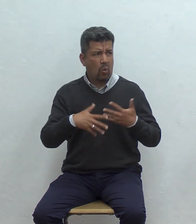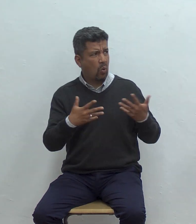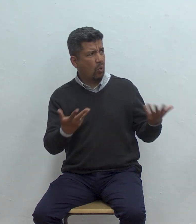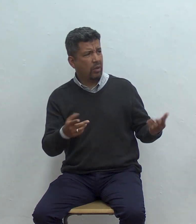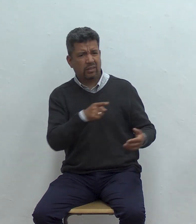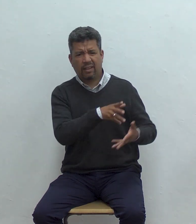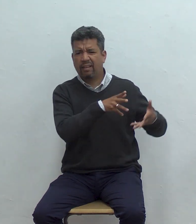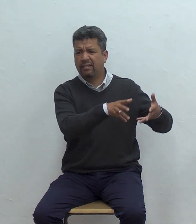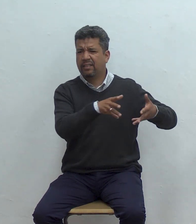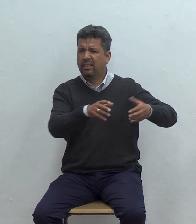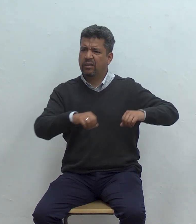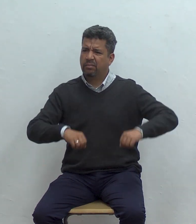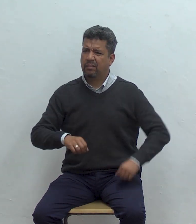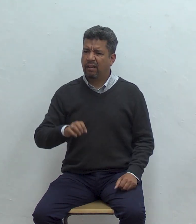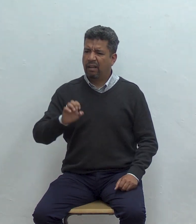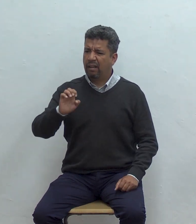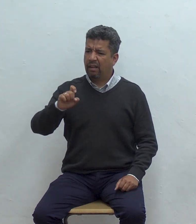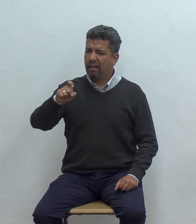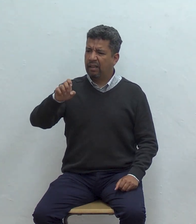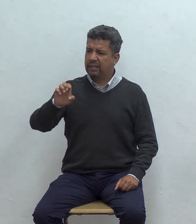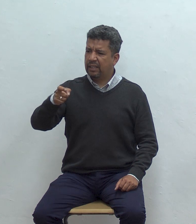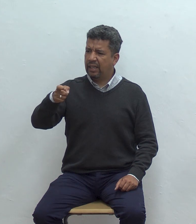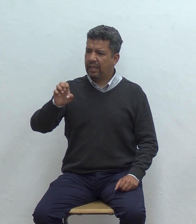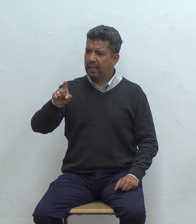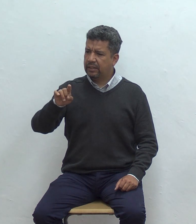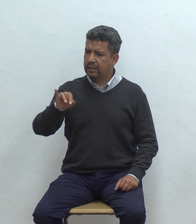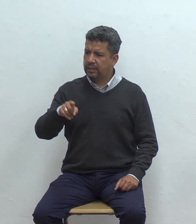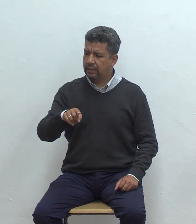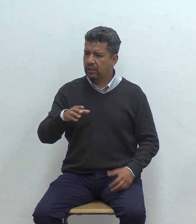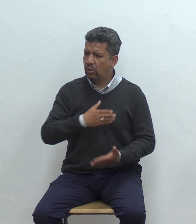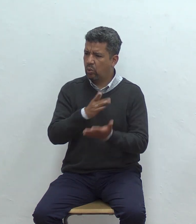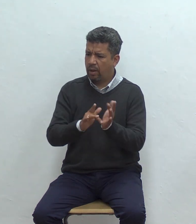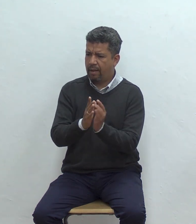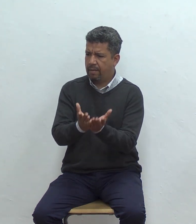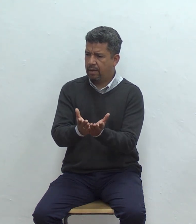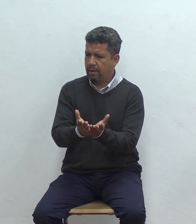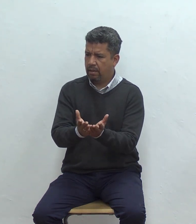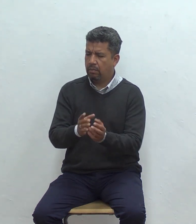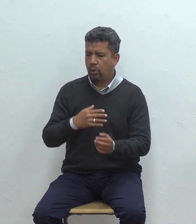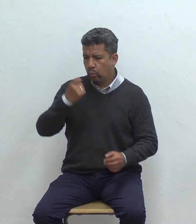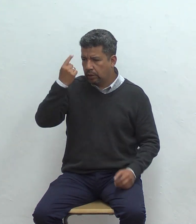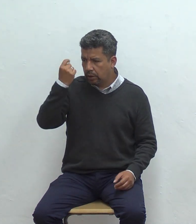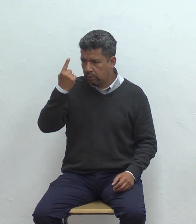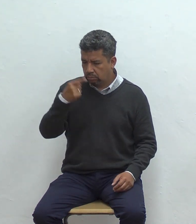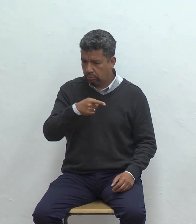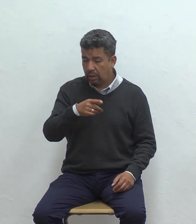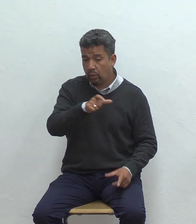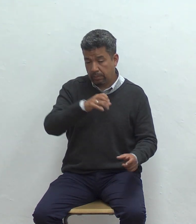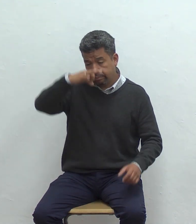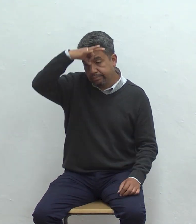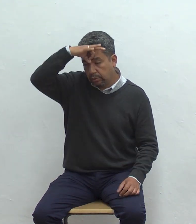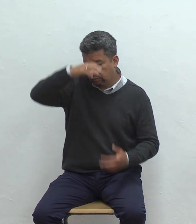que ya están enseñando disque exégesis? Eso nunca está en la Biblia. Pues yo entiendo, es la